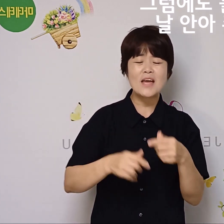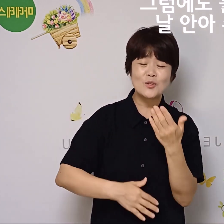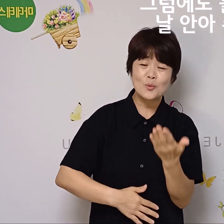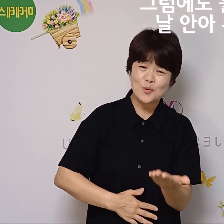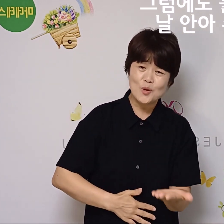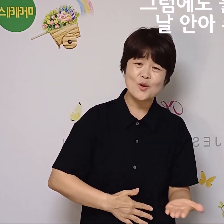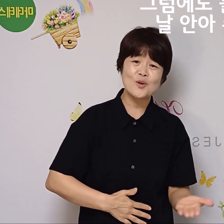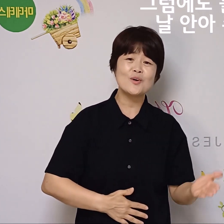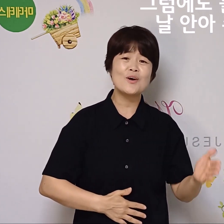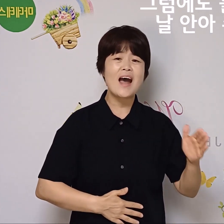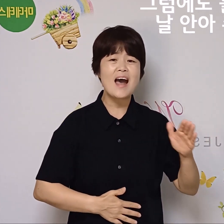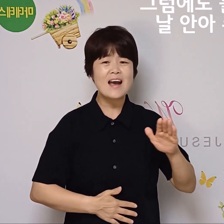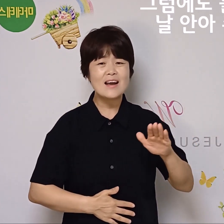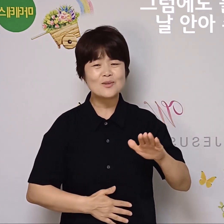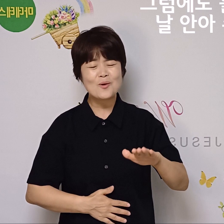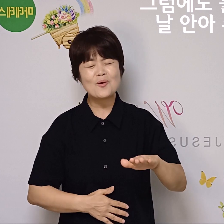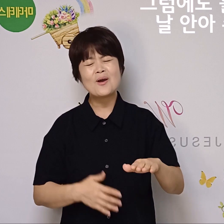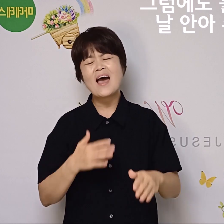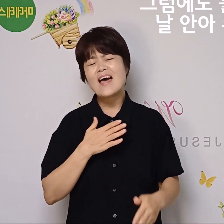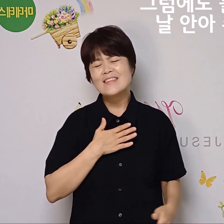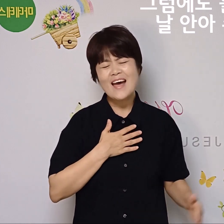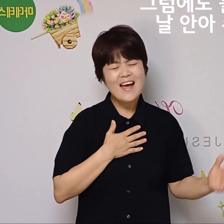그럼에도 불구하고 날